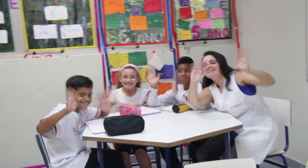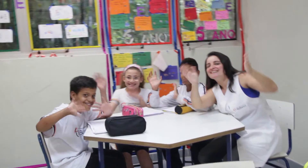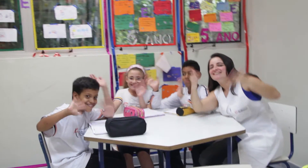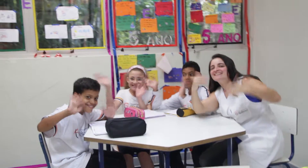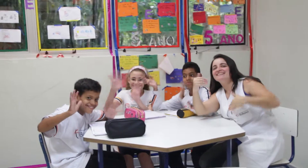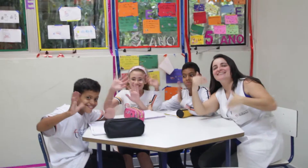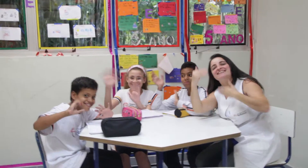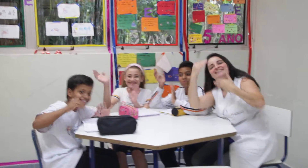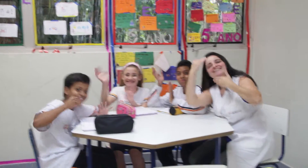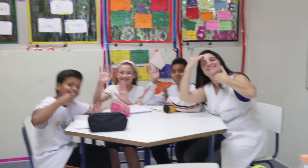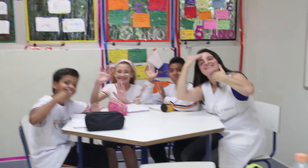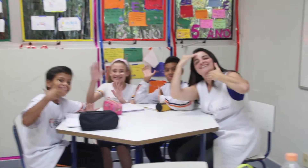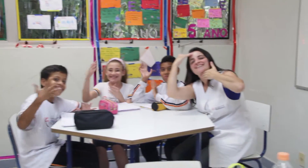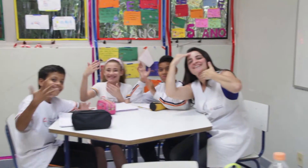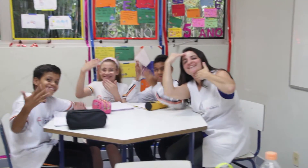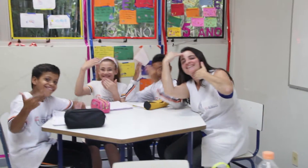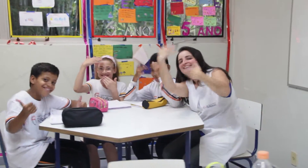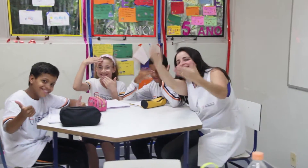Música